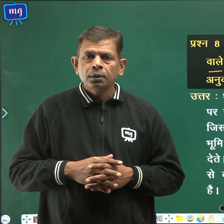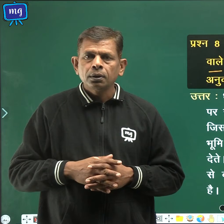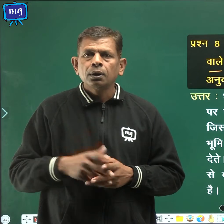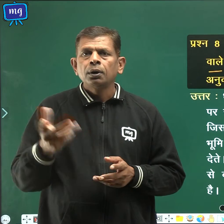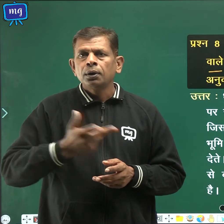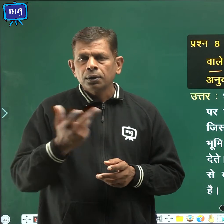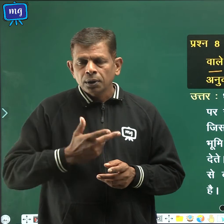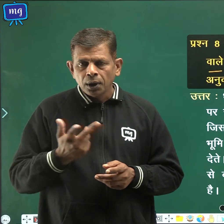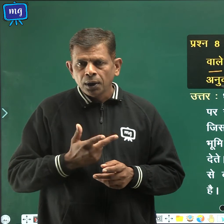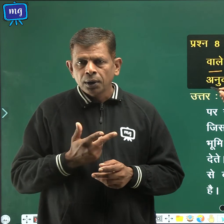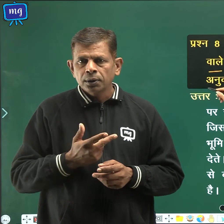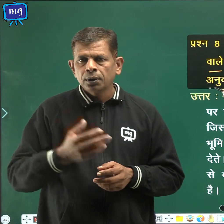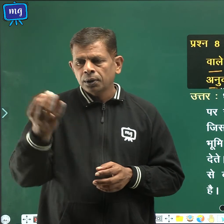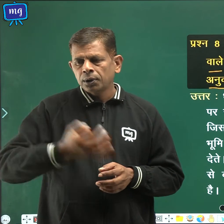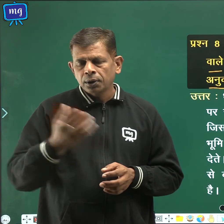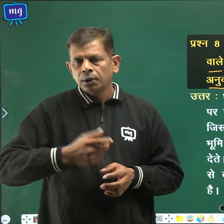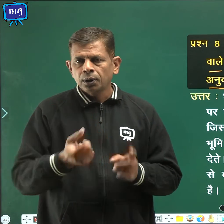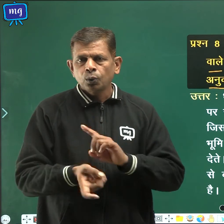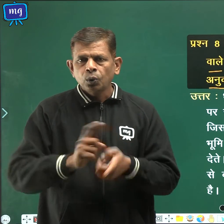क्या क्या अनुकूलन होते हैं?